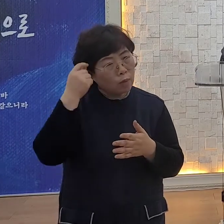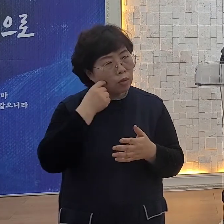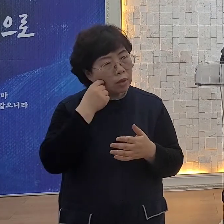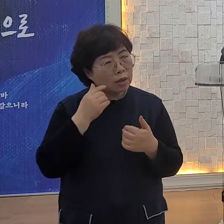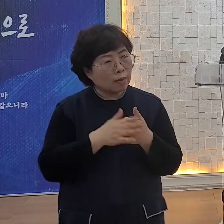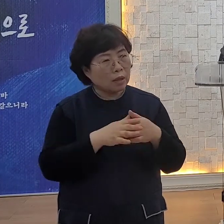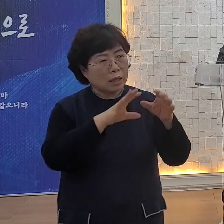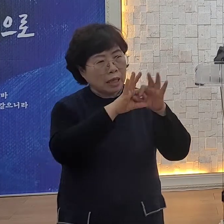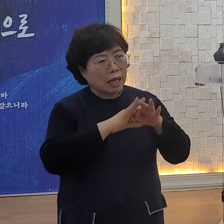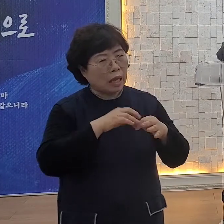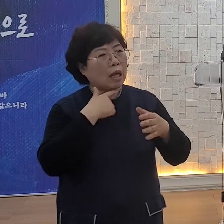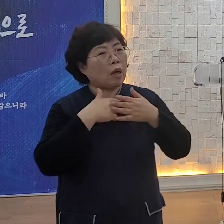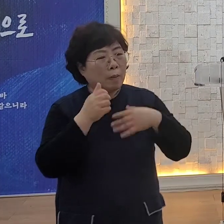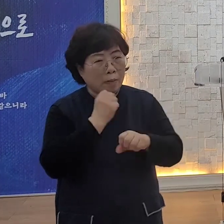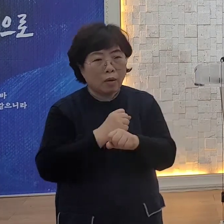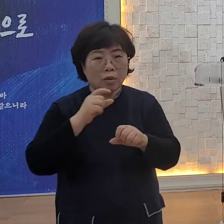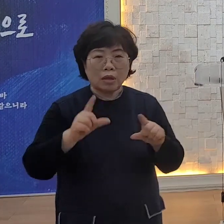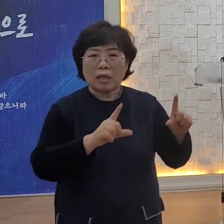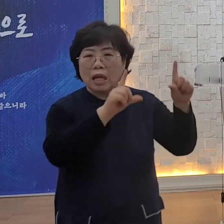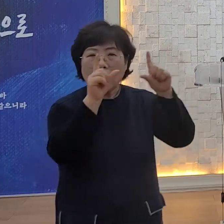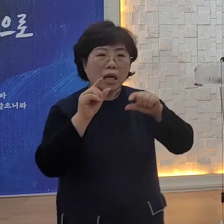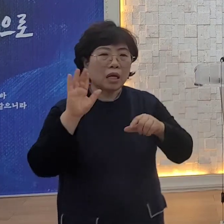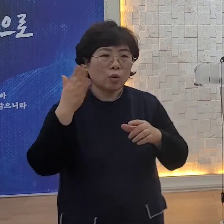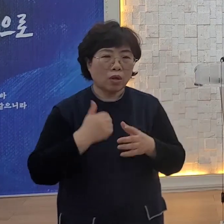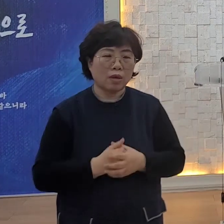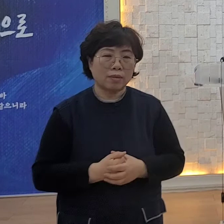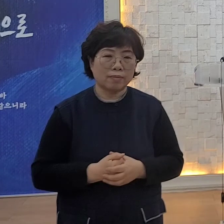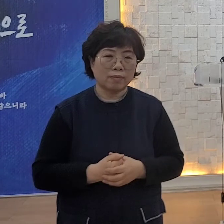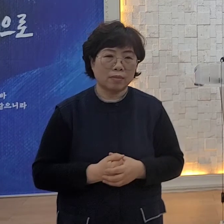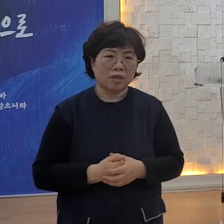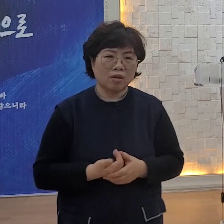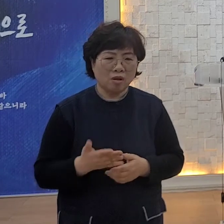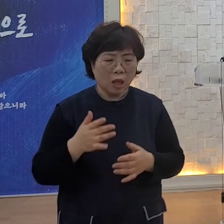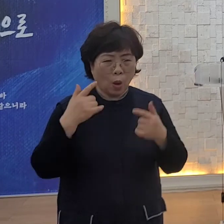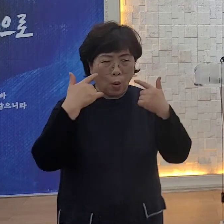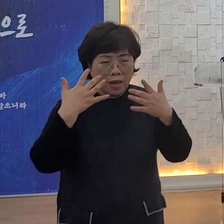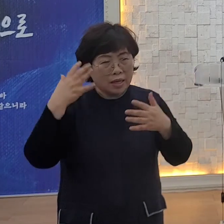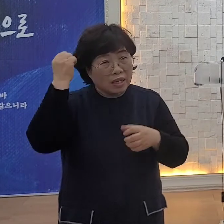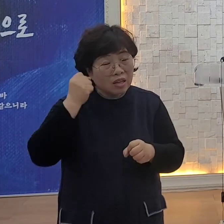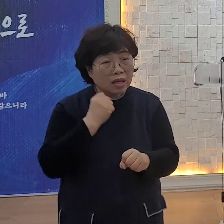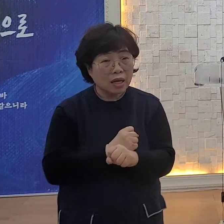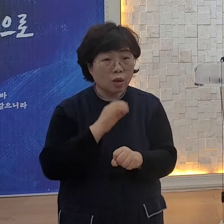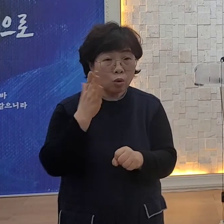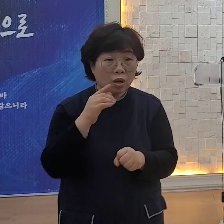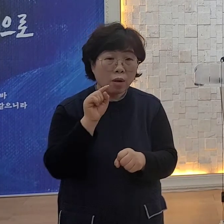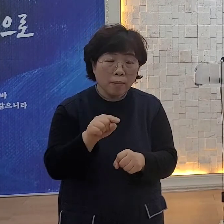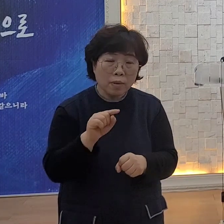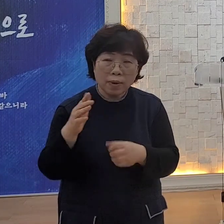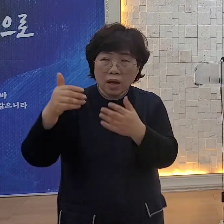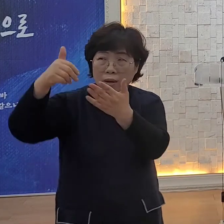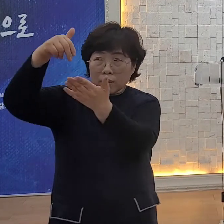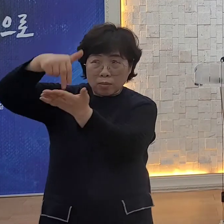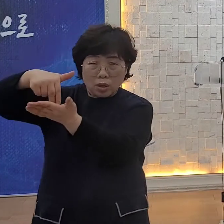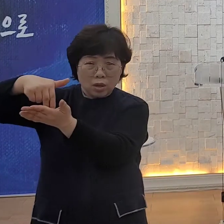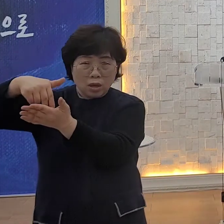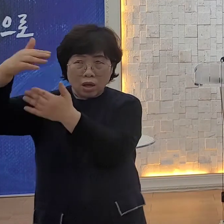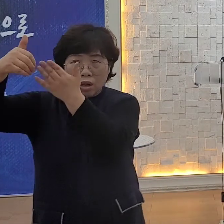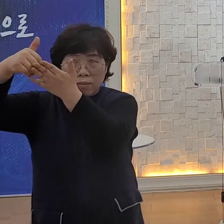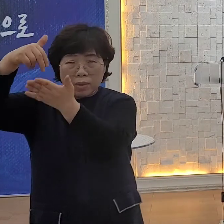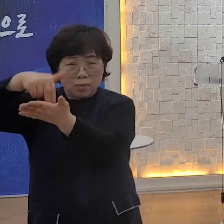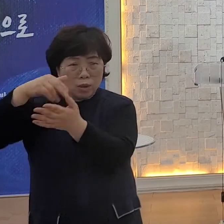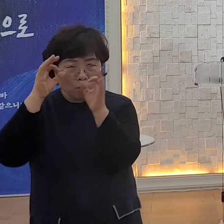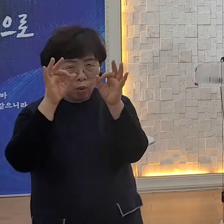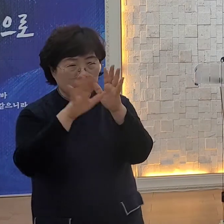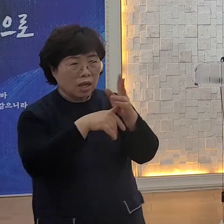거예요. 우리가 분명히 기억해야 될 문제가 뭐냐면 하나님의 관점에서는 이게 다 똑같은